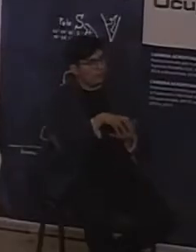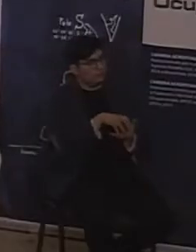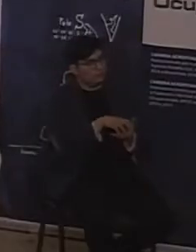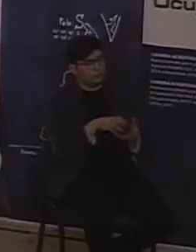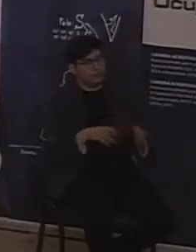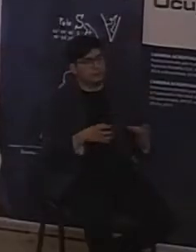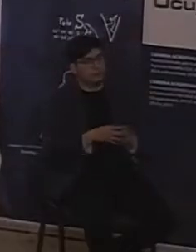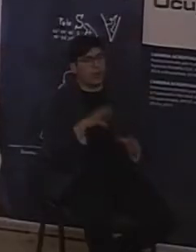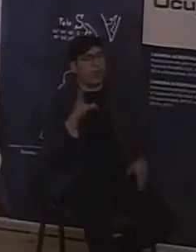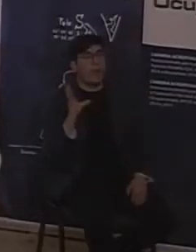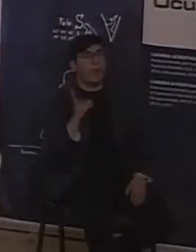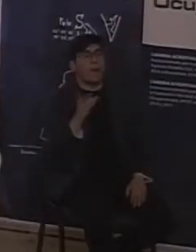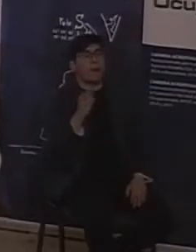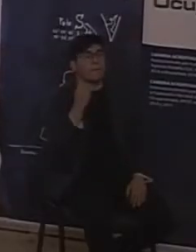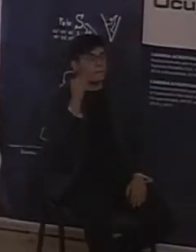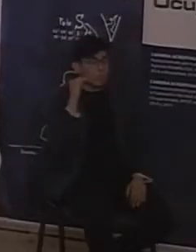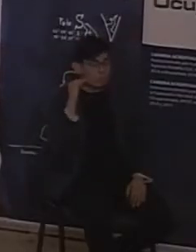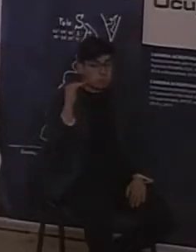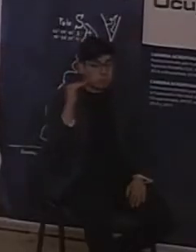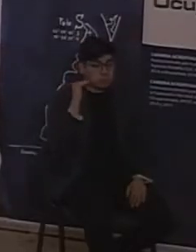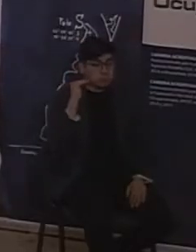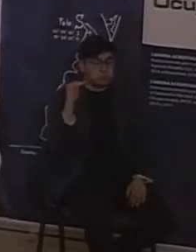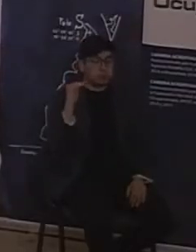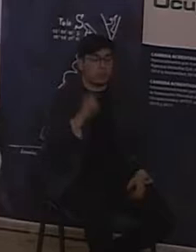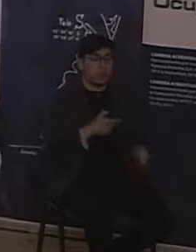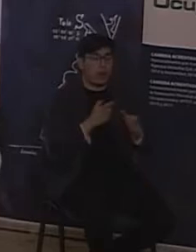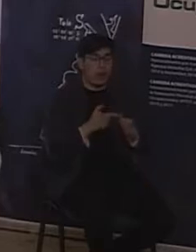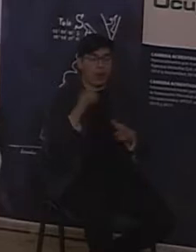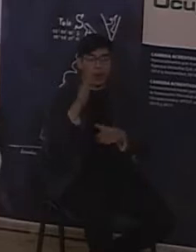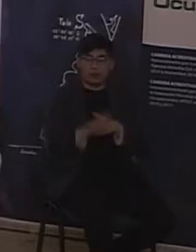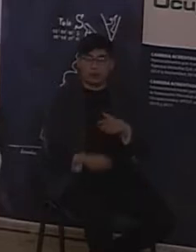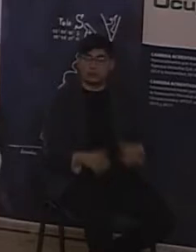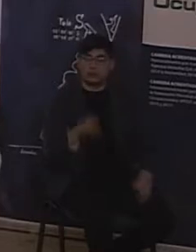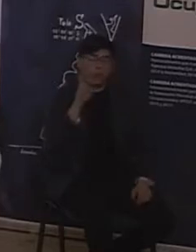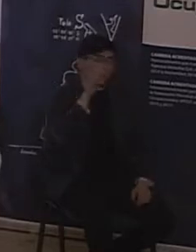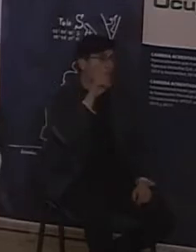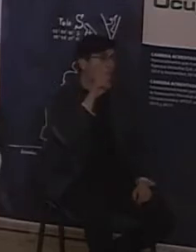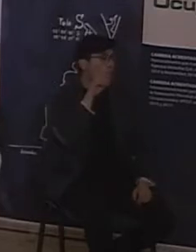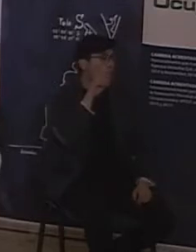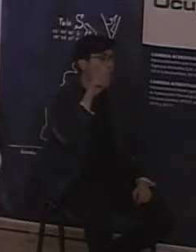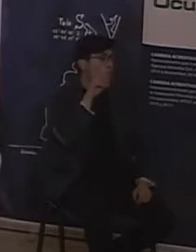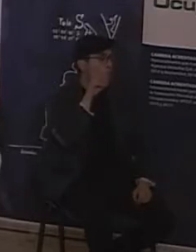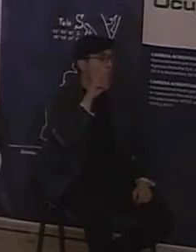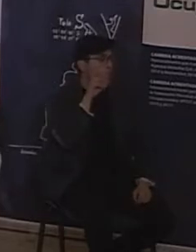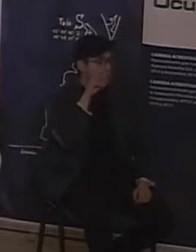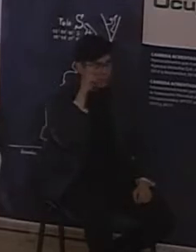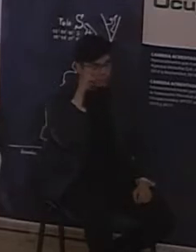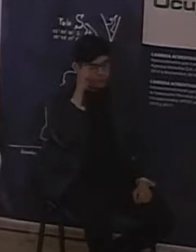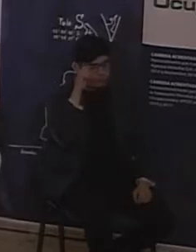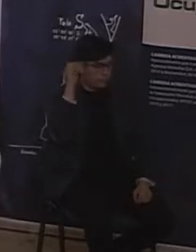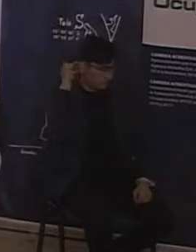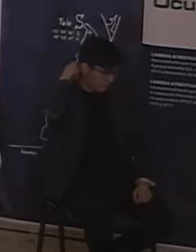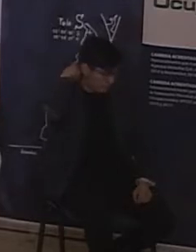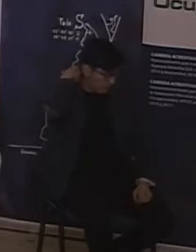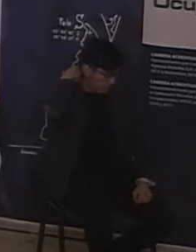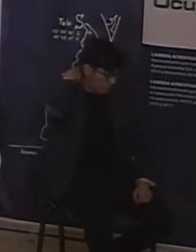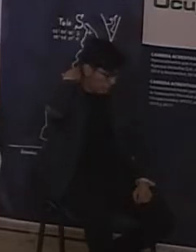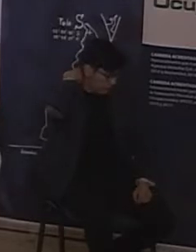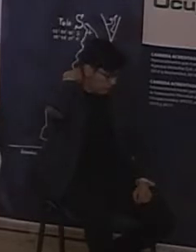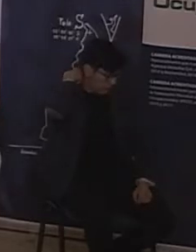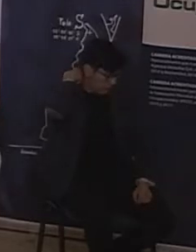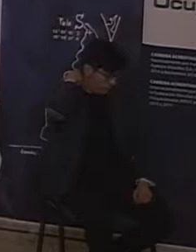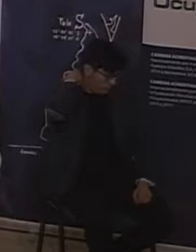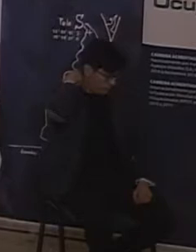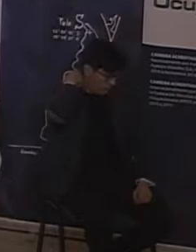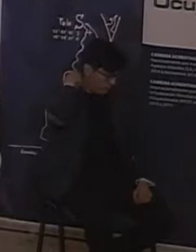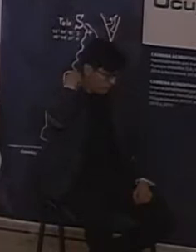parecidos al soldado rosado se le seguía denominando como bien lo decía la doctora ocarina palmas ayer